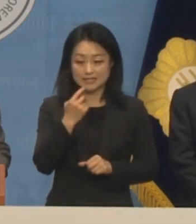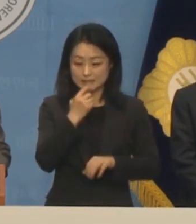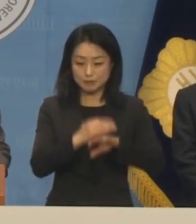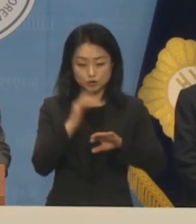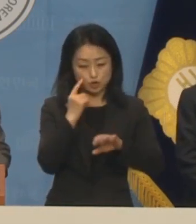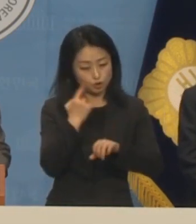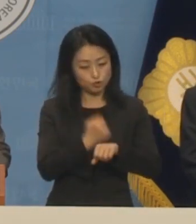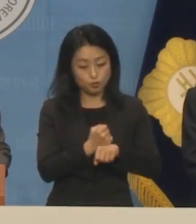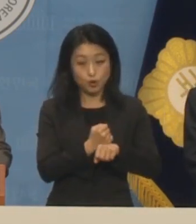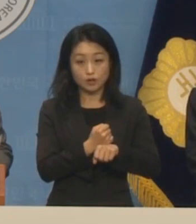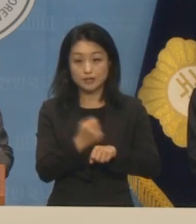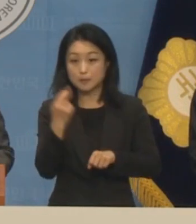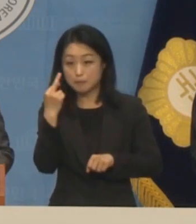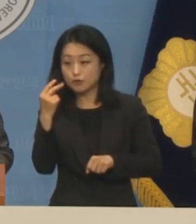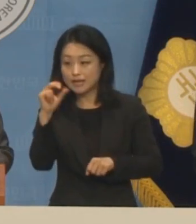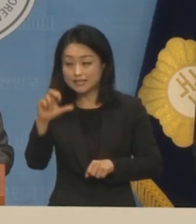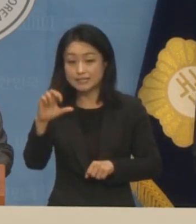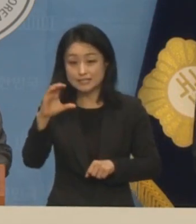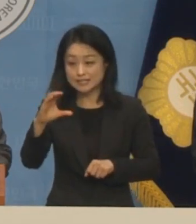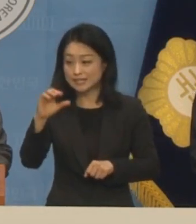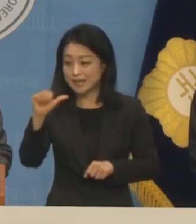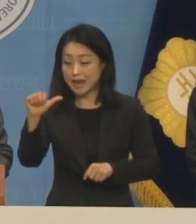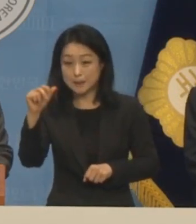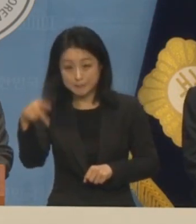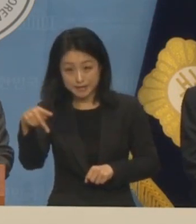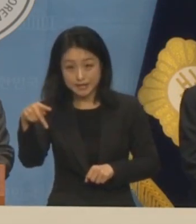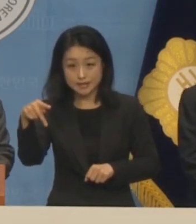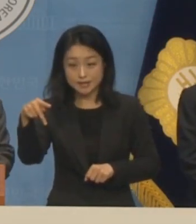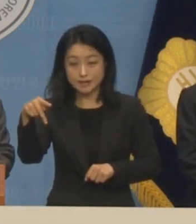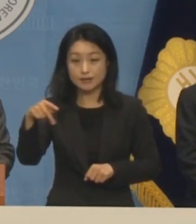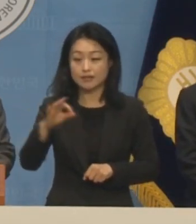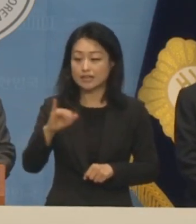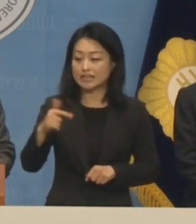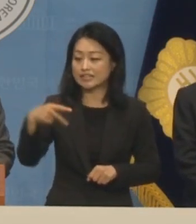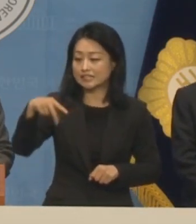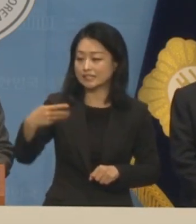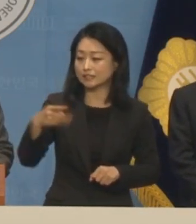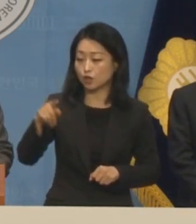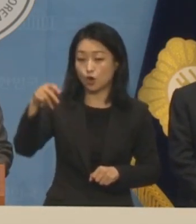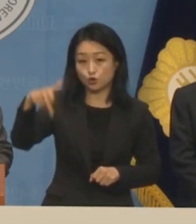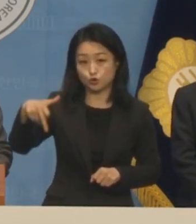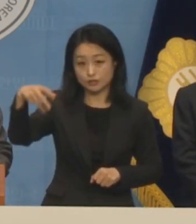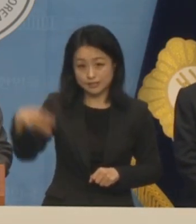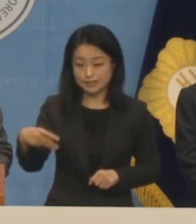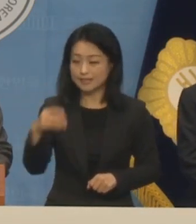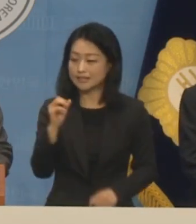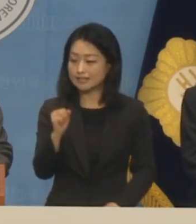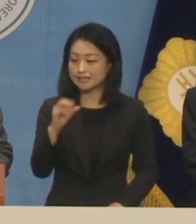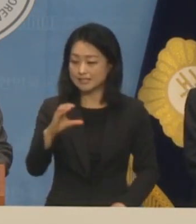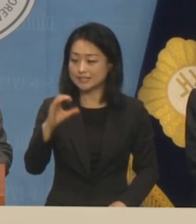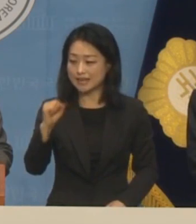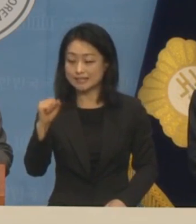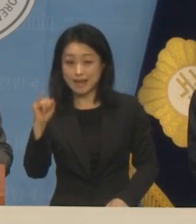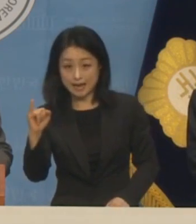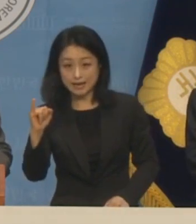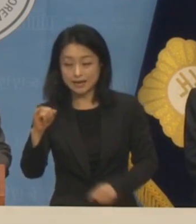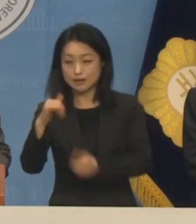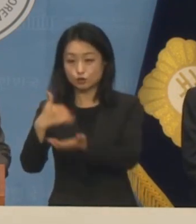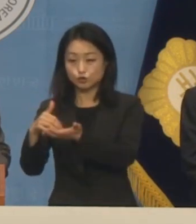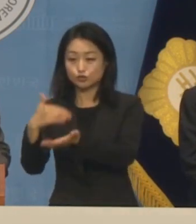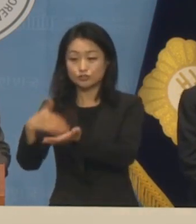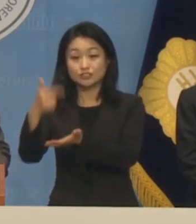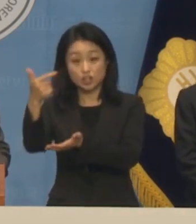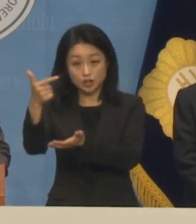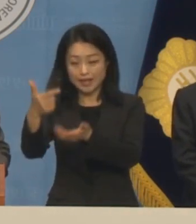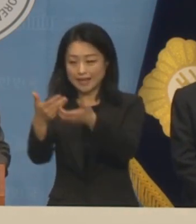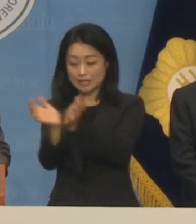미국의 CAP 및 퀸시 인스티튜트, CSIS 등을 포함한 6개 기관과